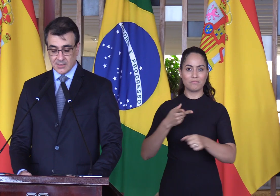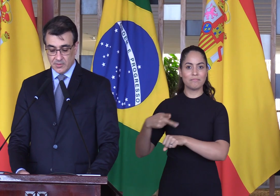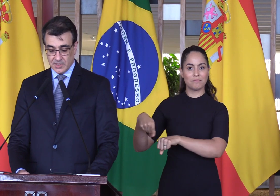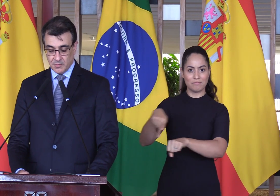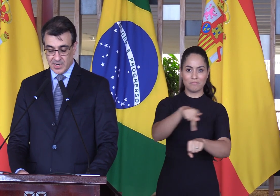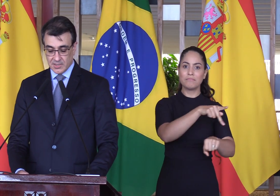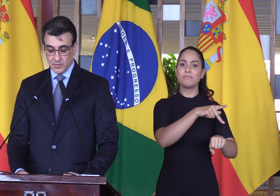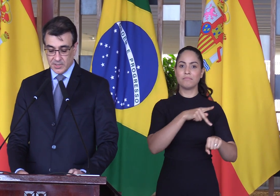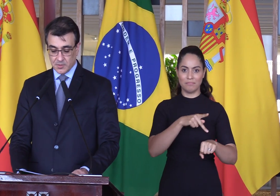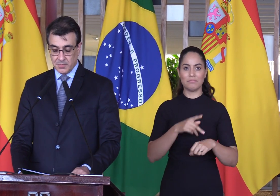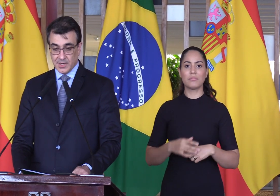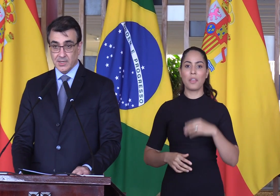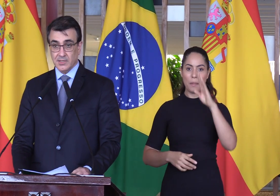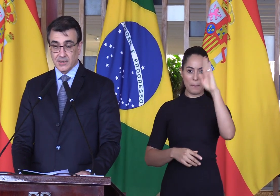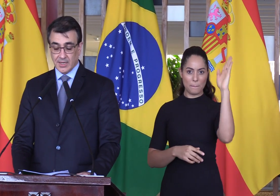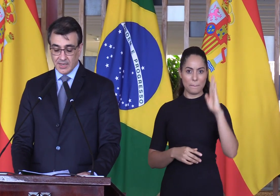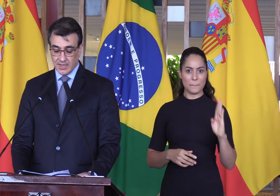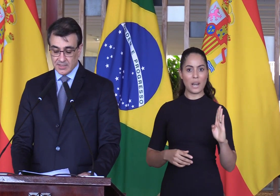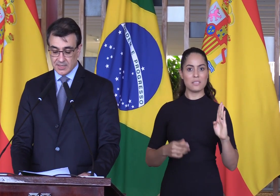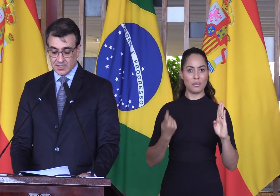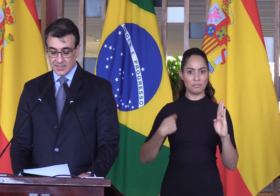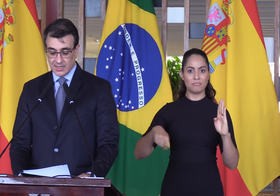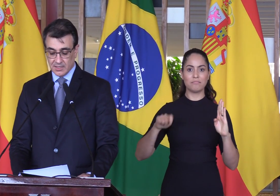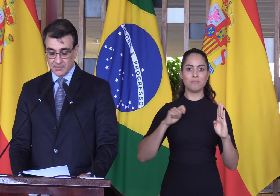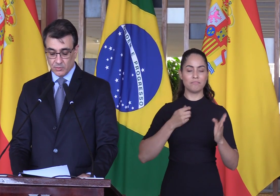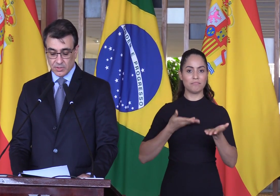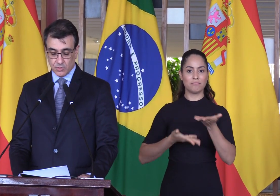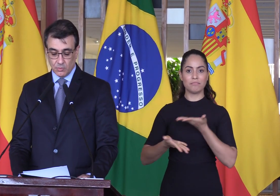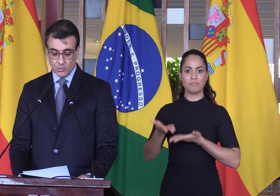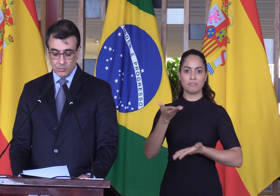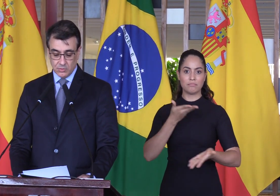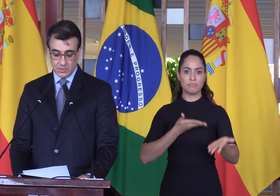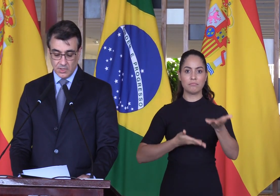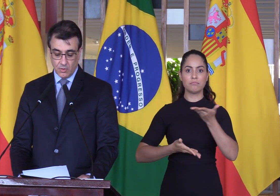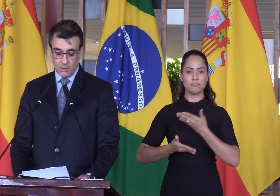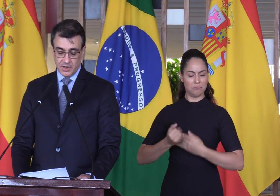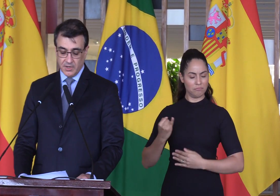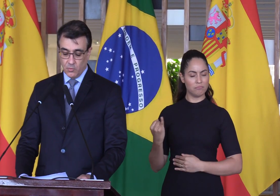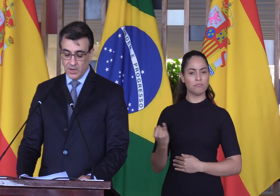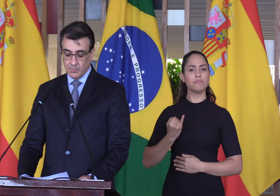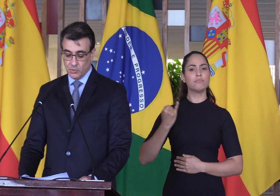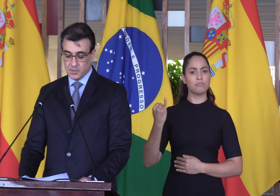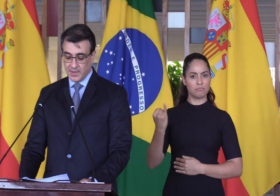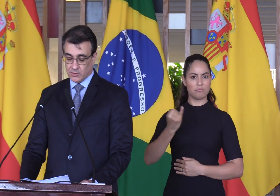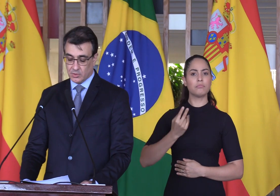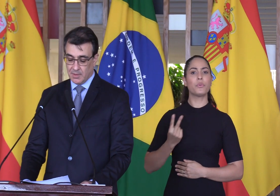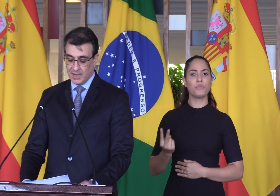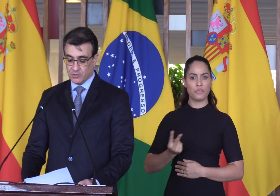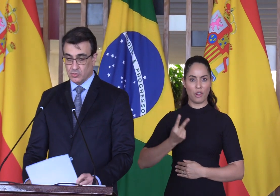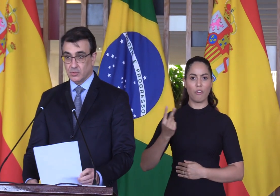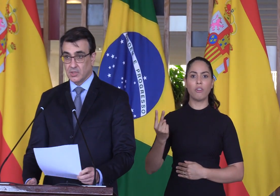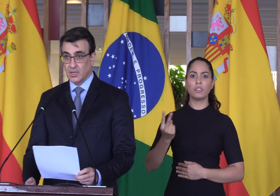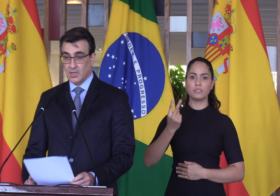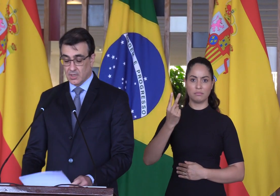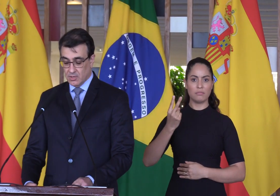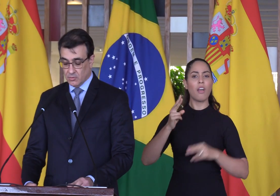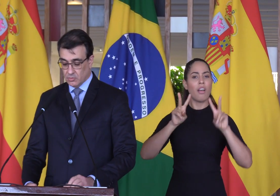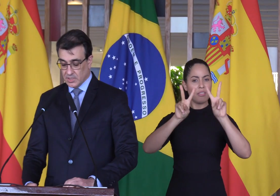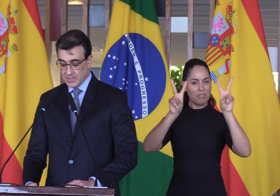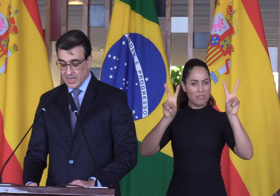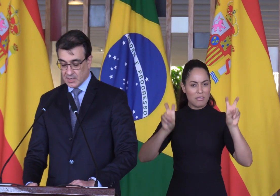densa relação entre Brasil e Espanha, ela é alicerçada em valores comuns e cobre um amplo espectro temático,